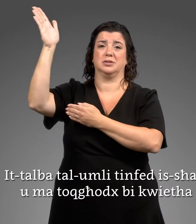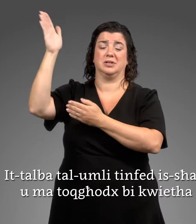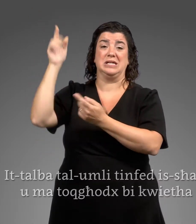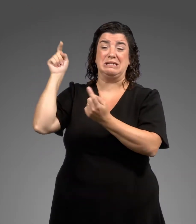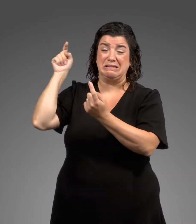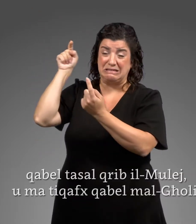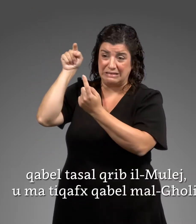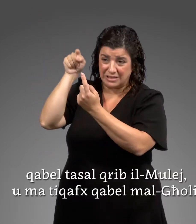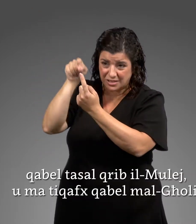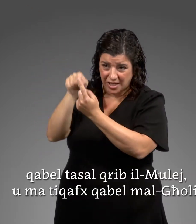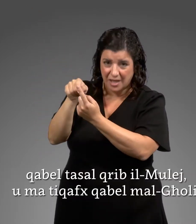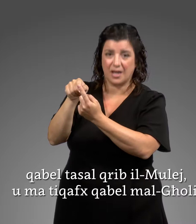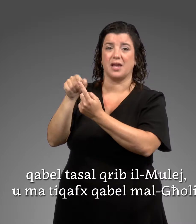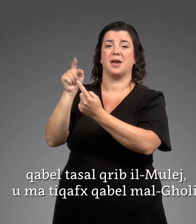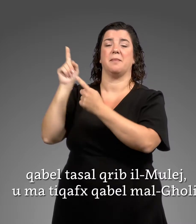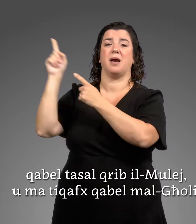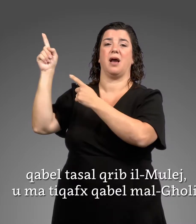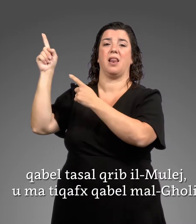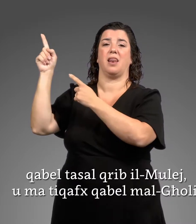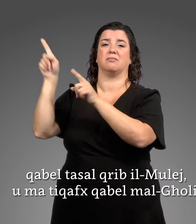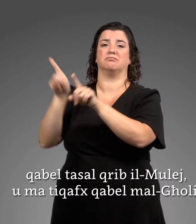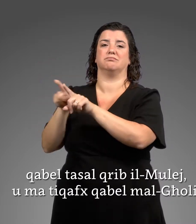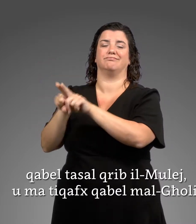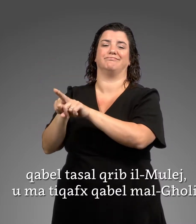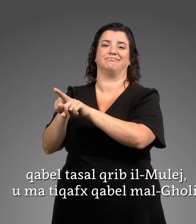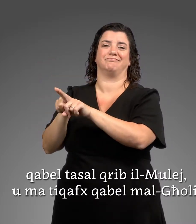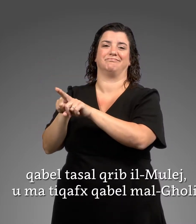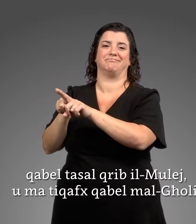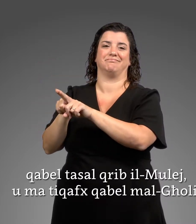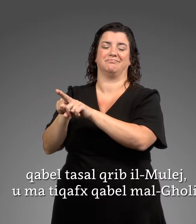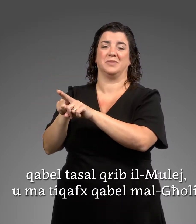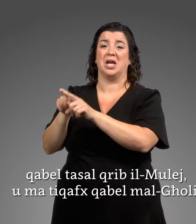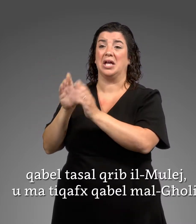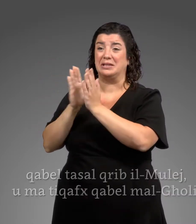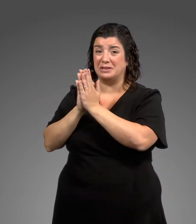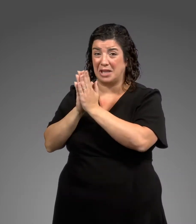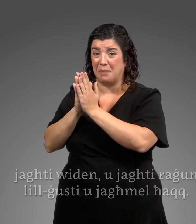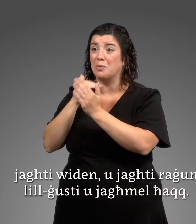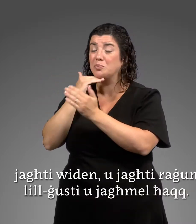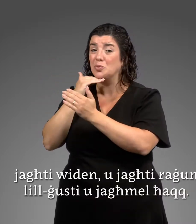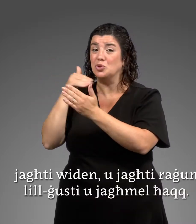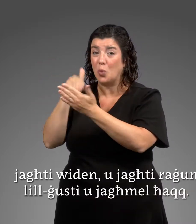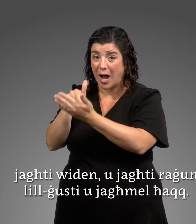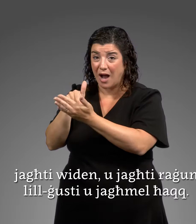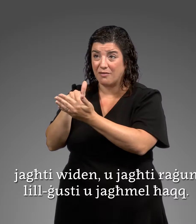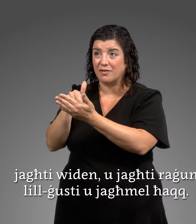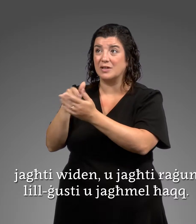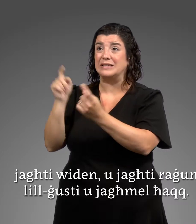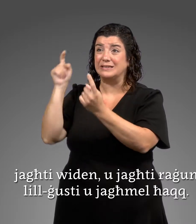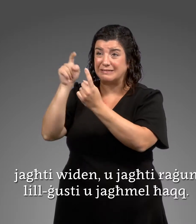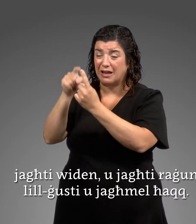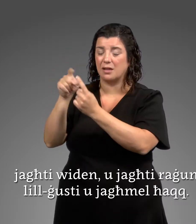kujeta għabel tasal rib il-mulej U ma t-qafx għabel maloli jati widen